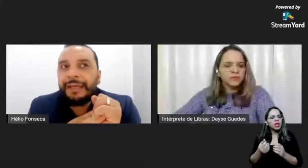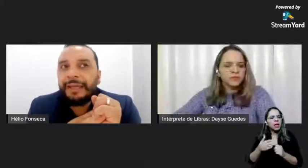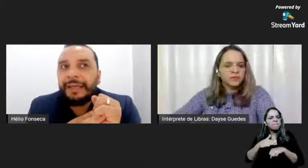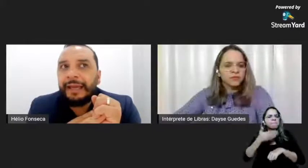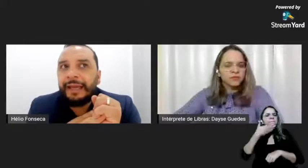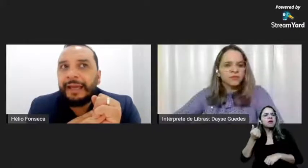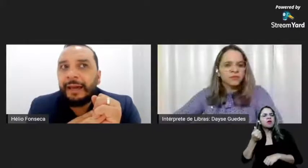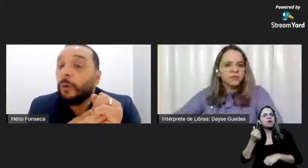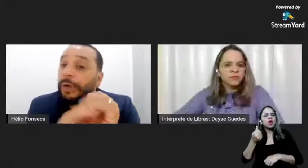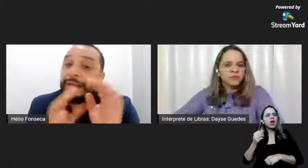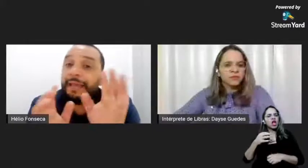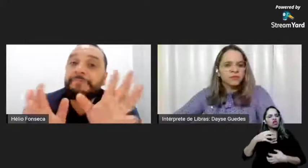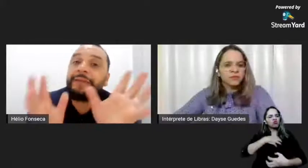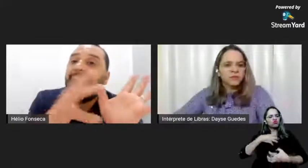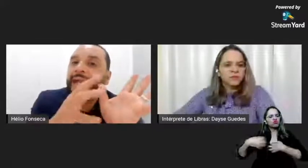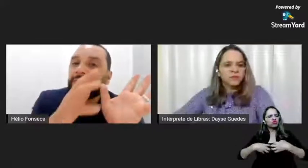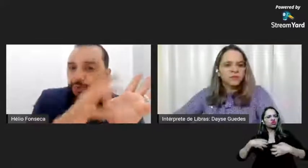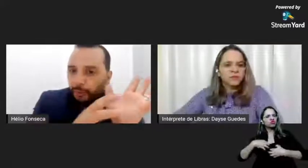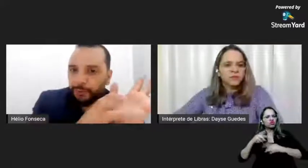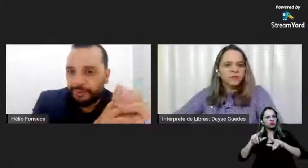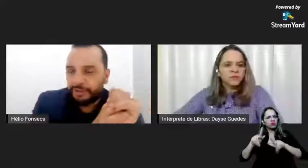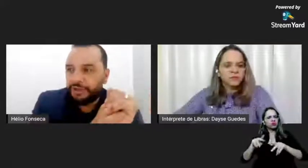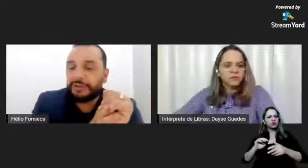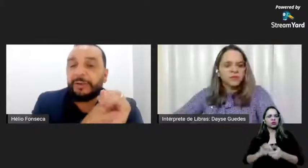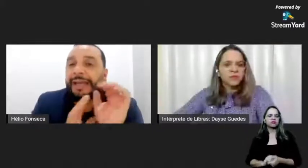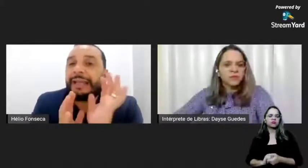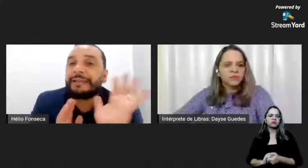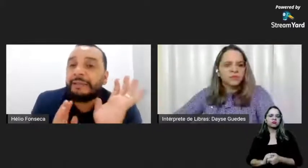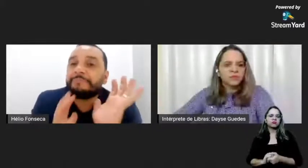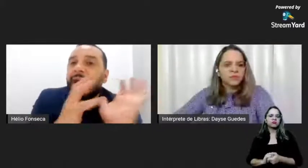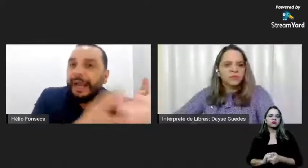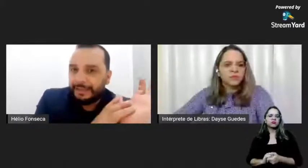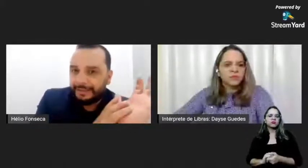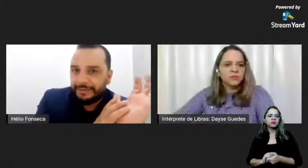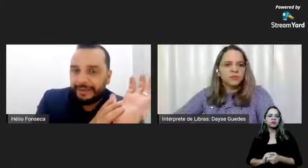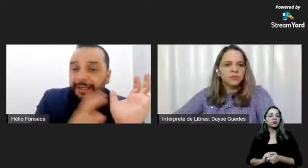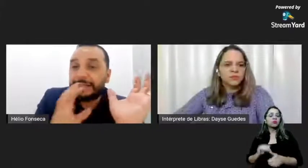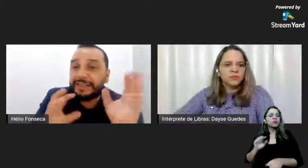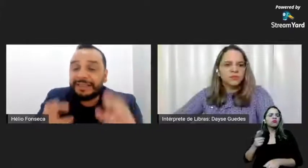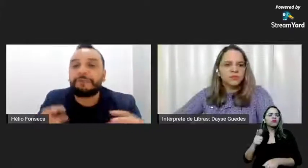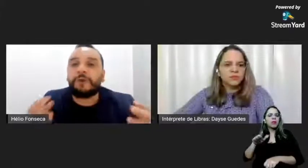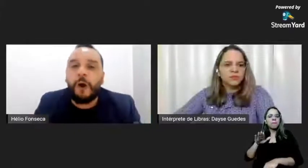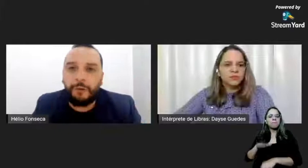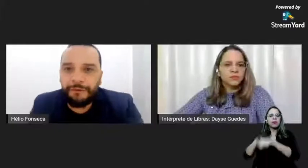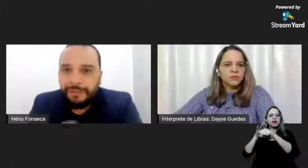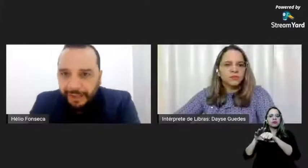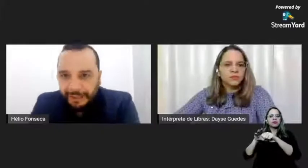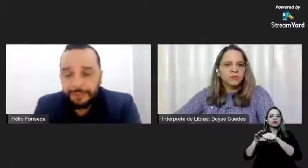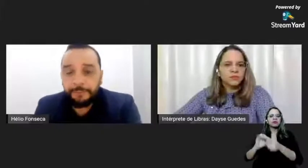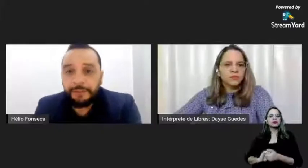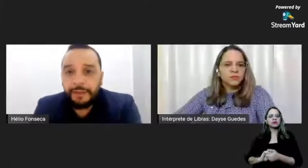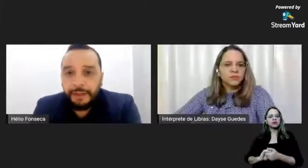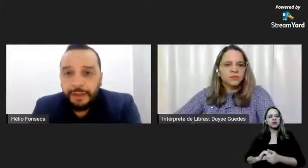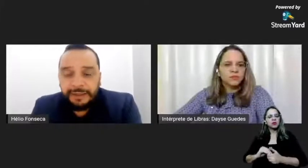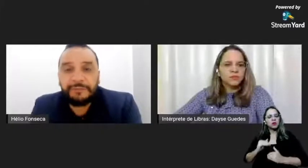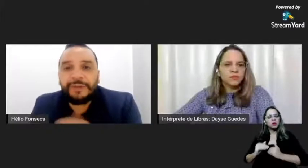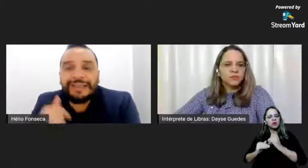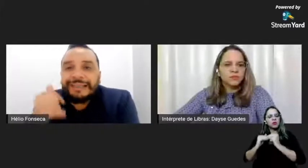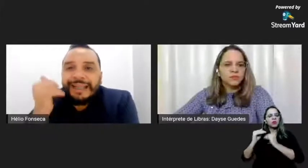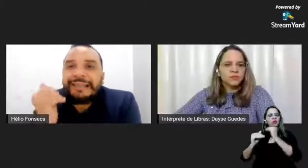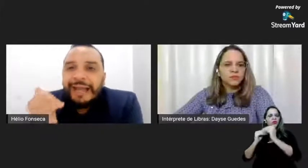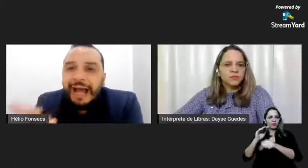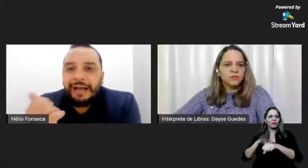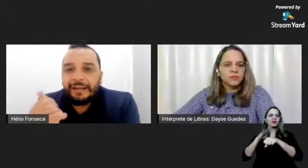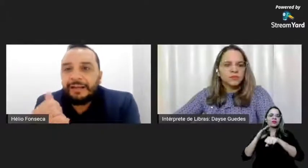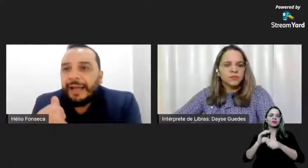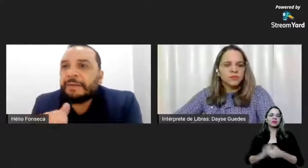que ou ele tem mais os outros sentidos, não é que ele tem mais, ele desenvolve mais. Se